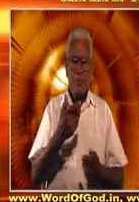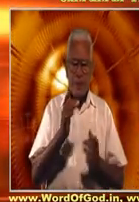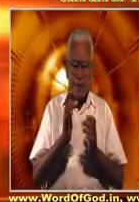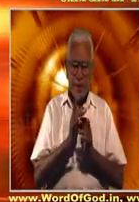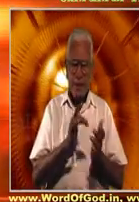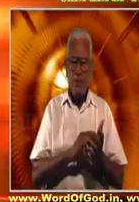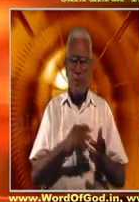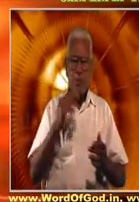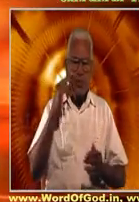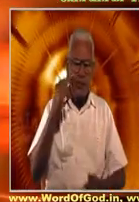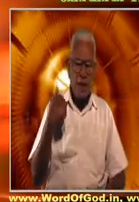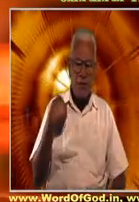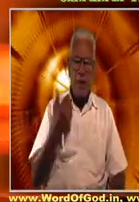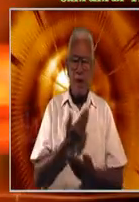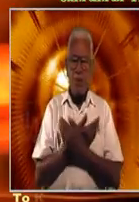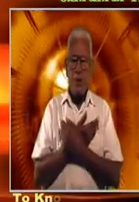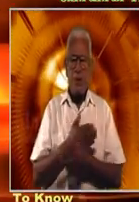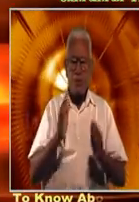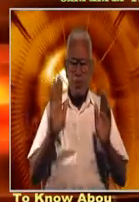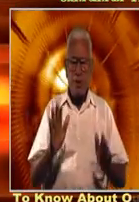என் பிதாவக்கு அணுபாயிருப்பான்